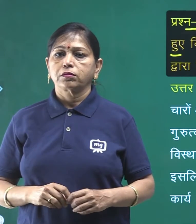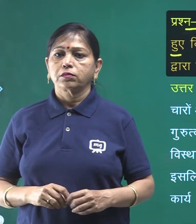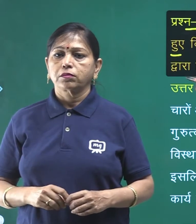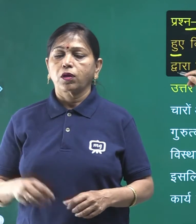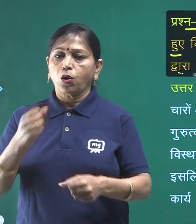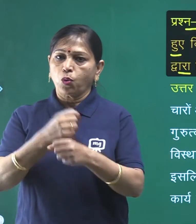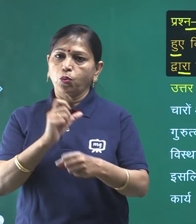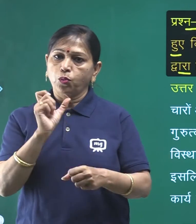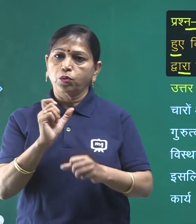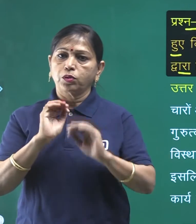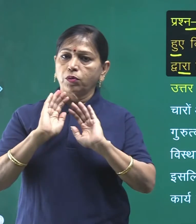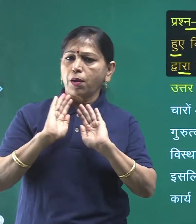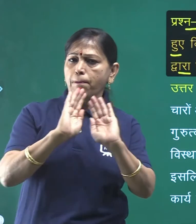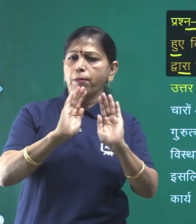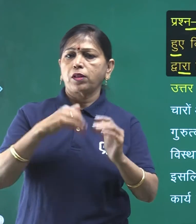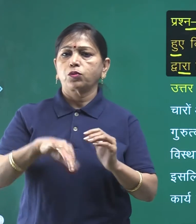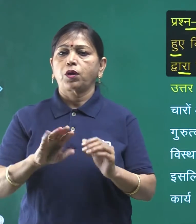गुरुत्व बल द्वारा